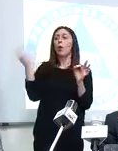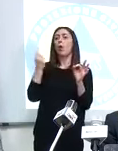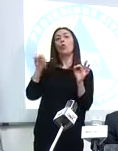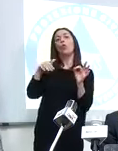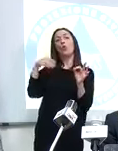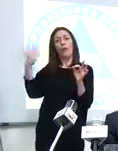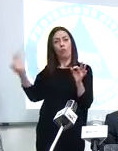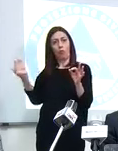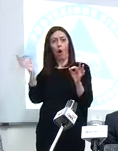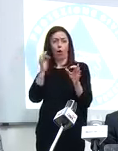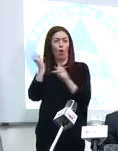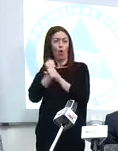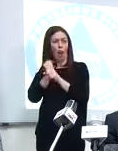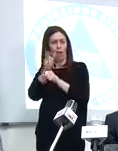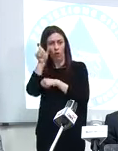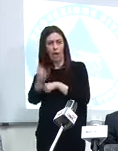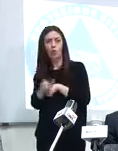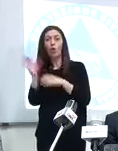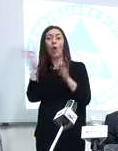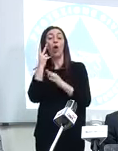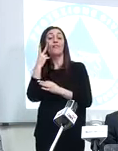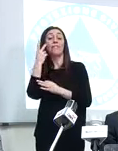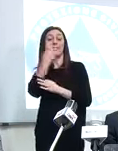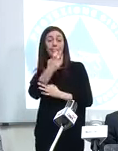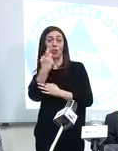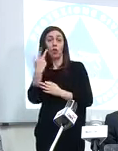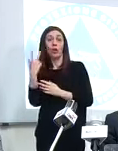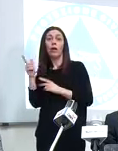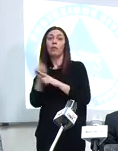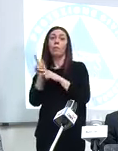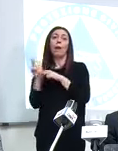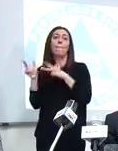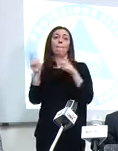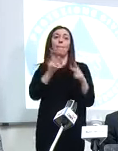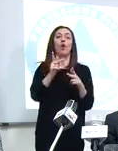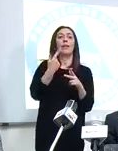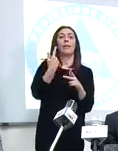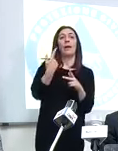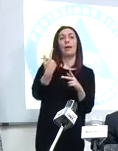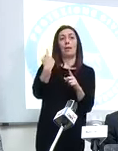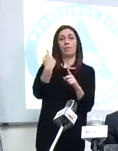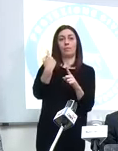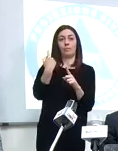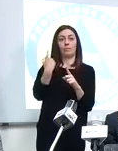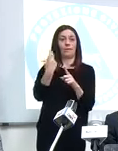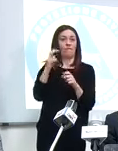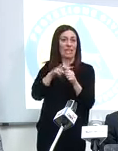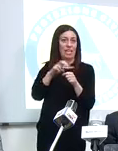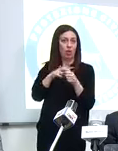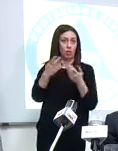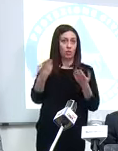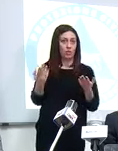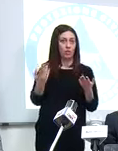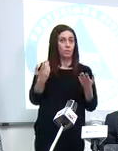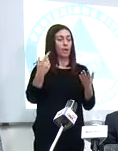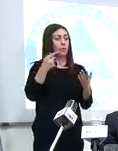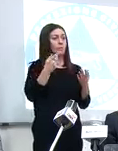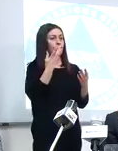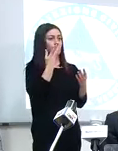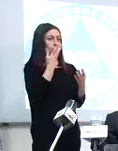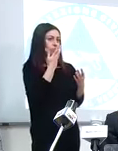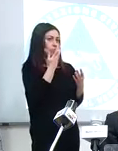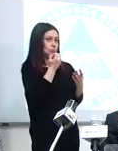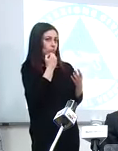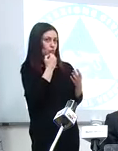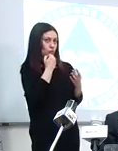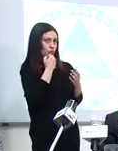Presidente, scusami, io non voglio insistere, però raccolgo anche l'appello dei familiari e dei medici. Nel momento in cui in un ospedale, non